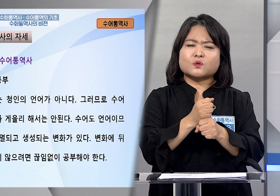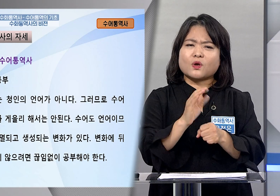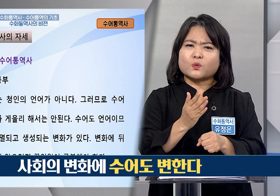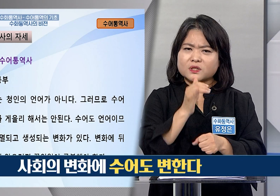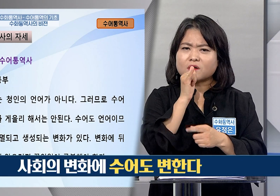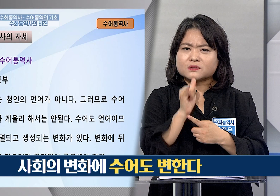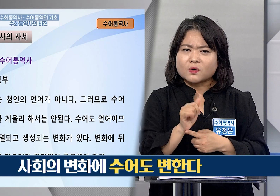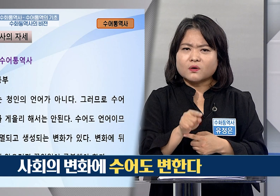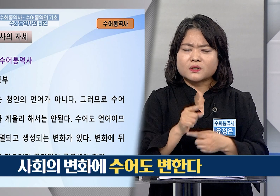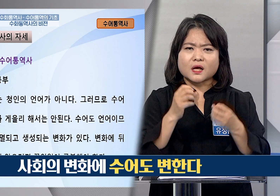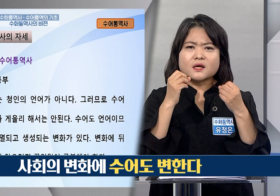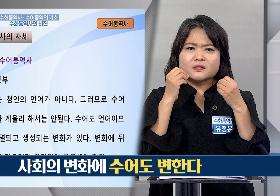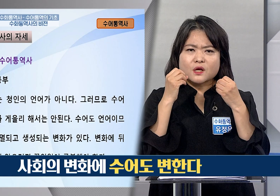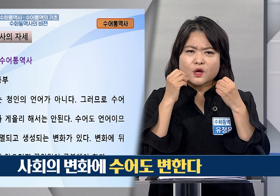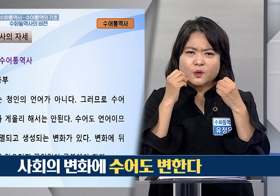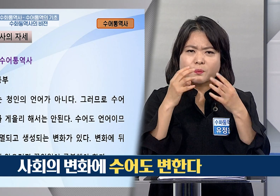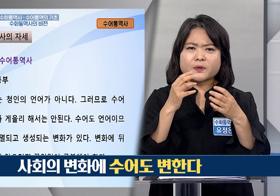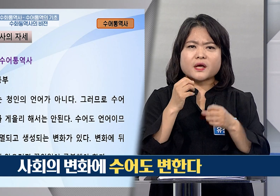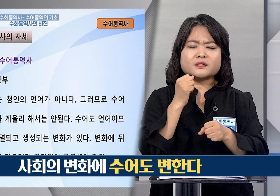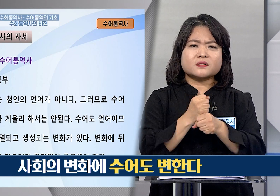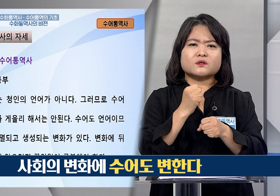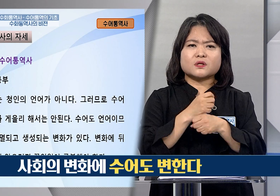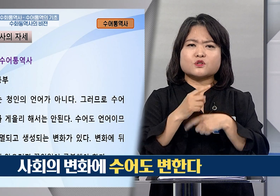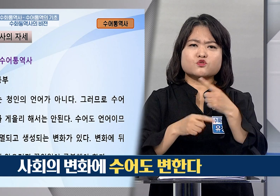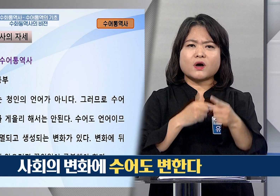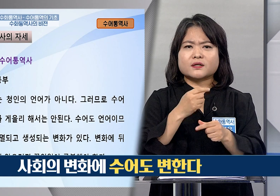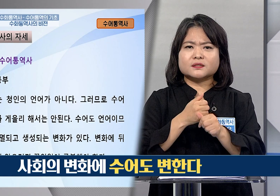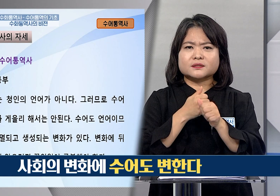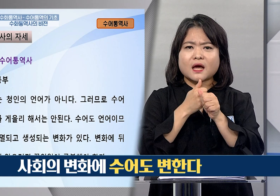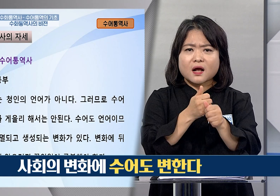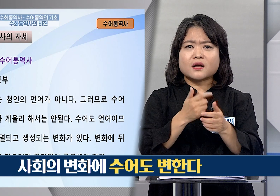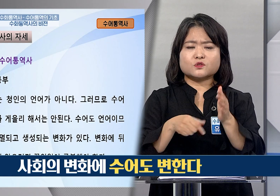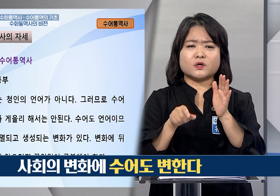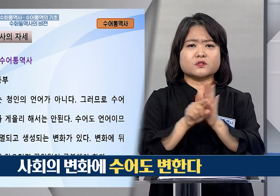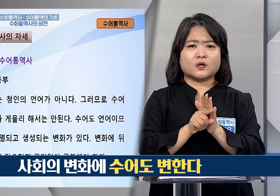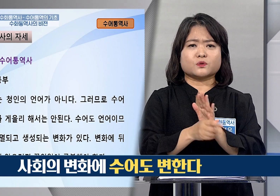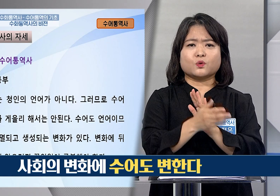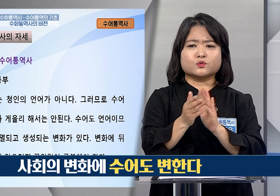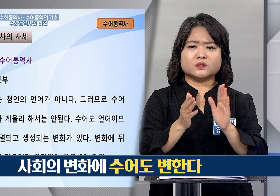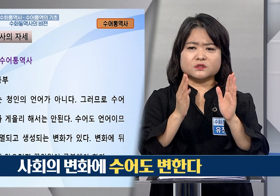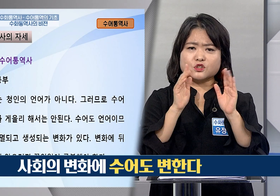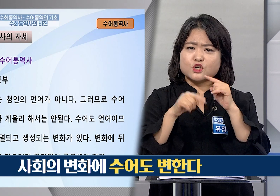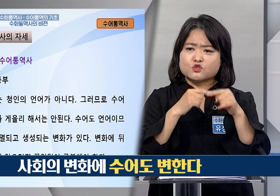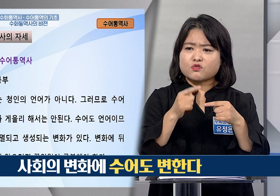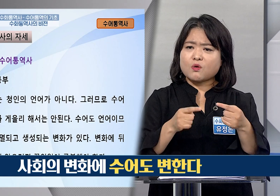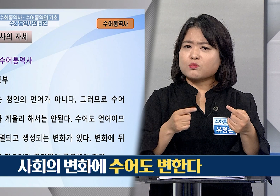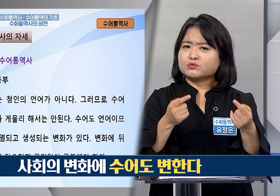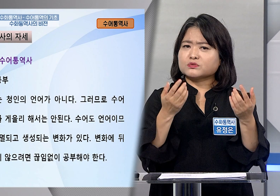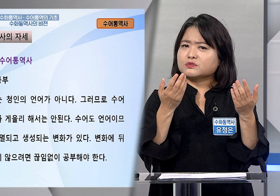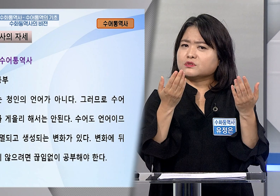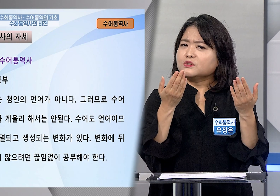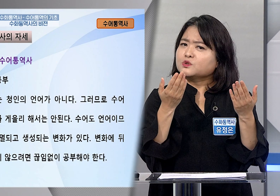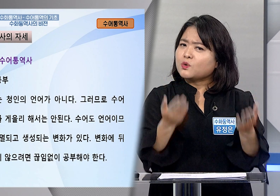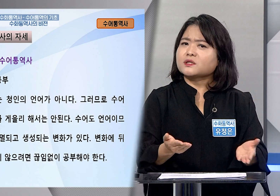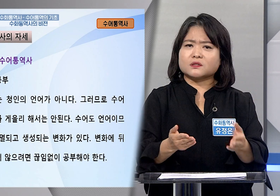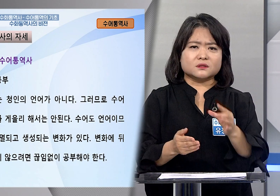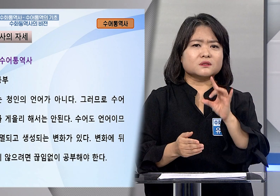생성되고 있거든요. 그러니까 새롭게 생성되는 수화를 따라가기 위해서라도 우리는 수화 공부를 놓아서는